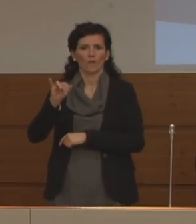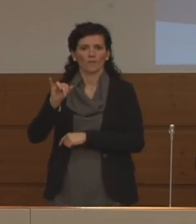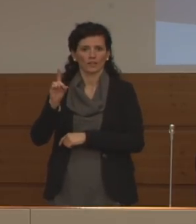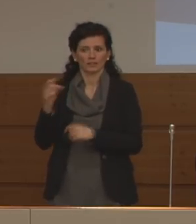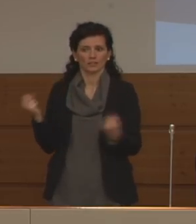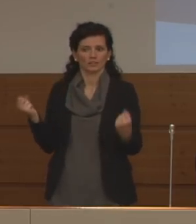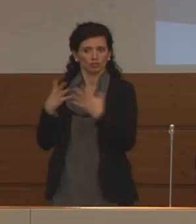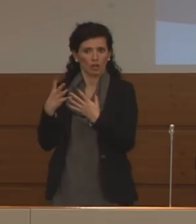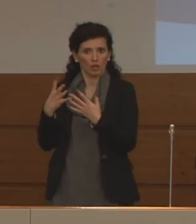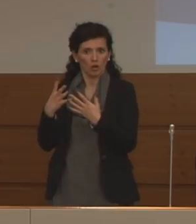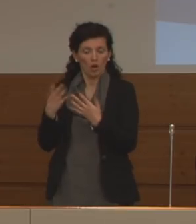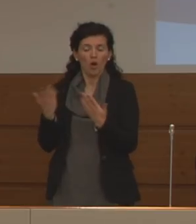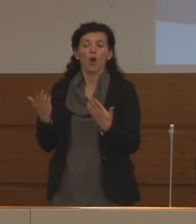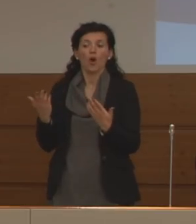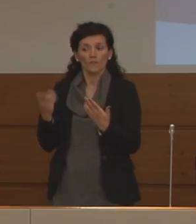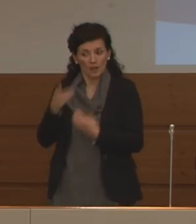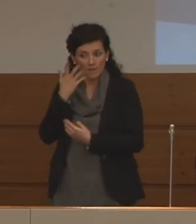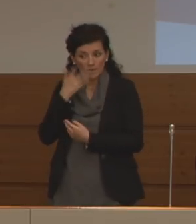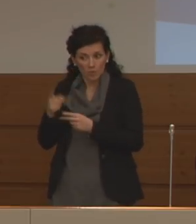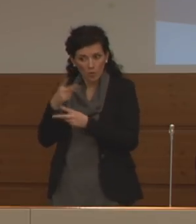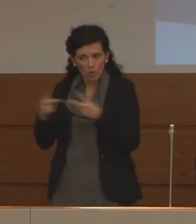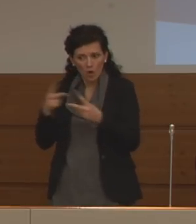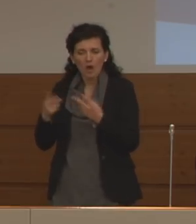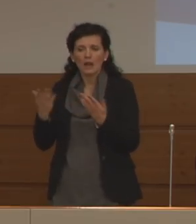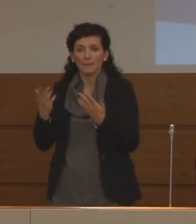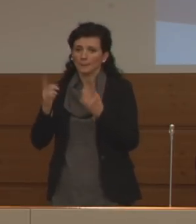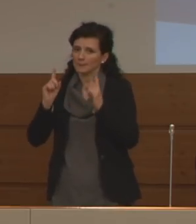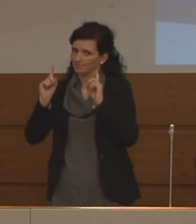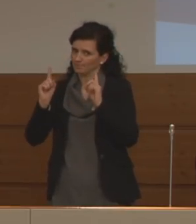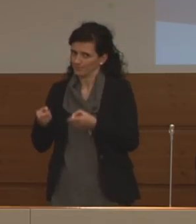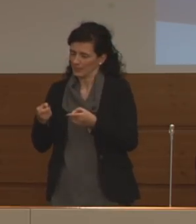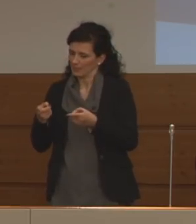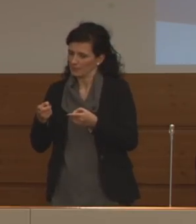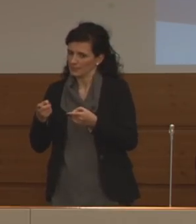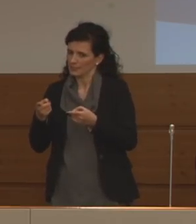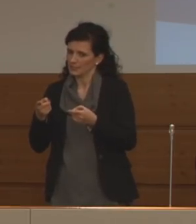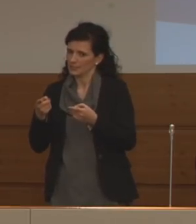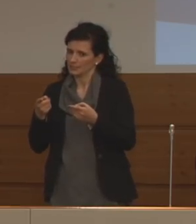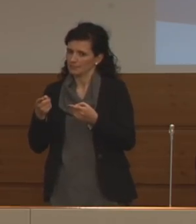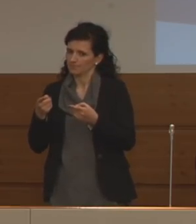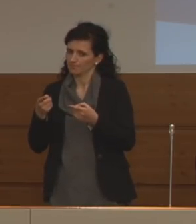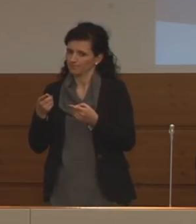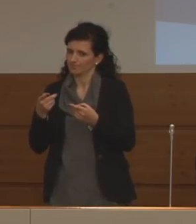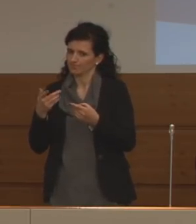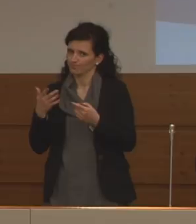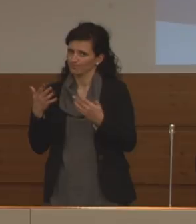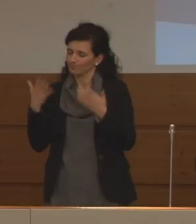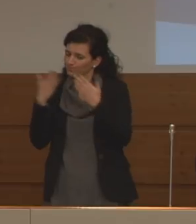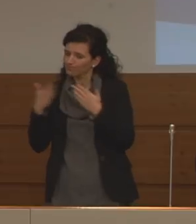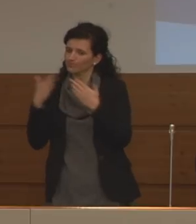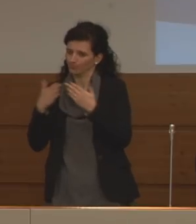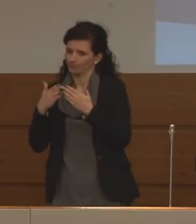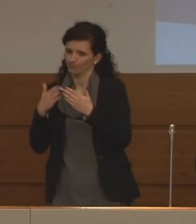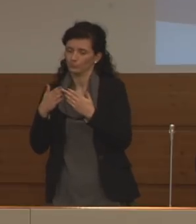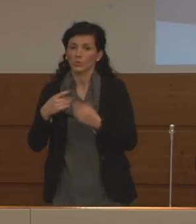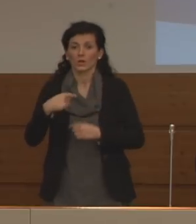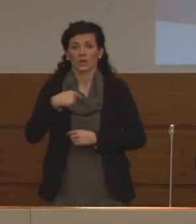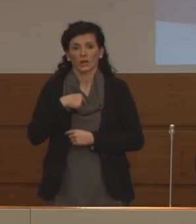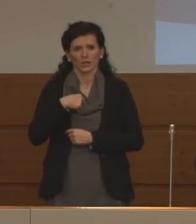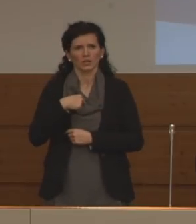19 c'è un puntuale preciso e dame largamente